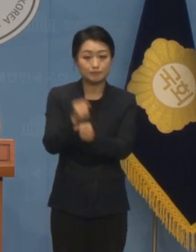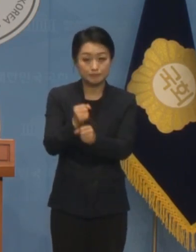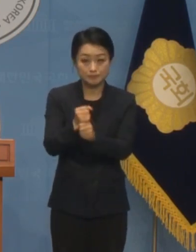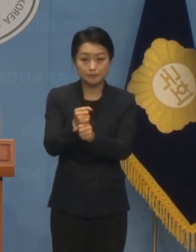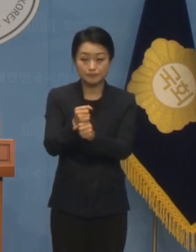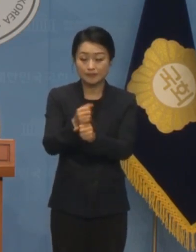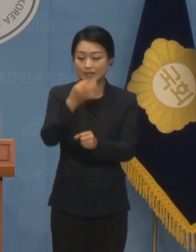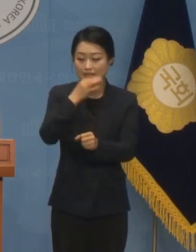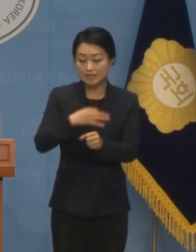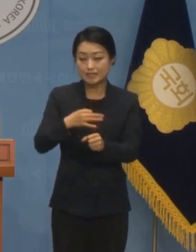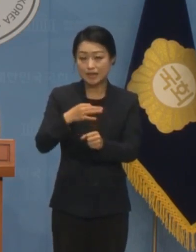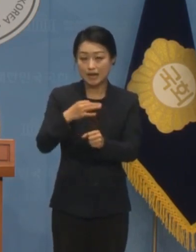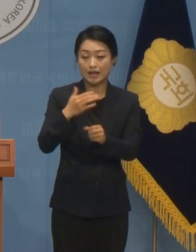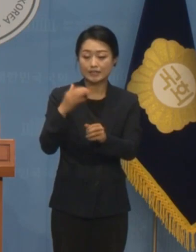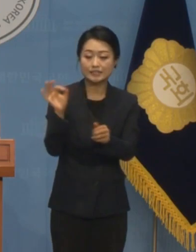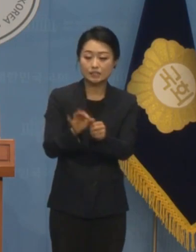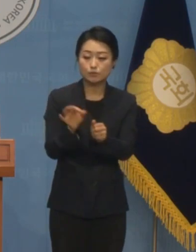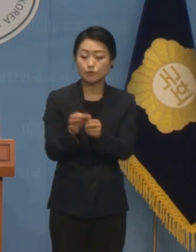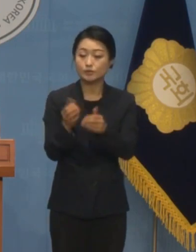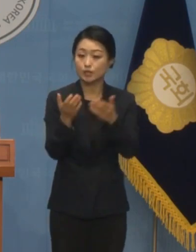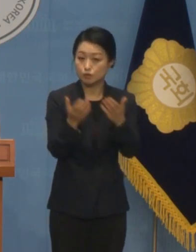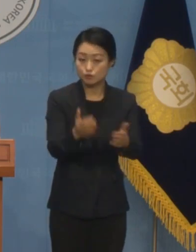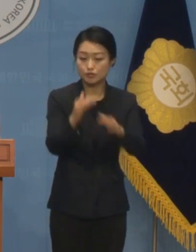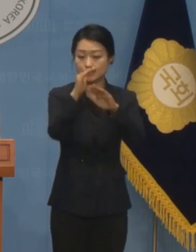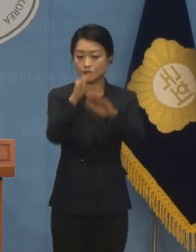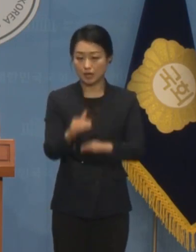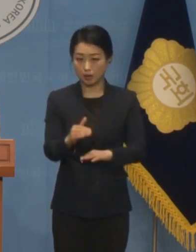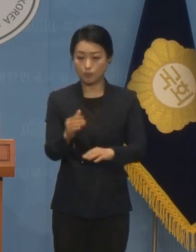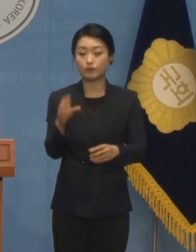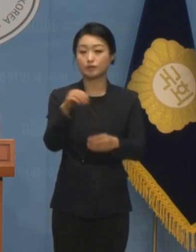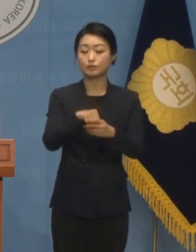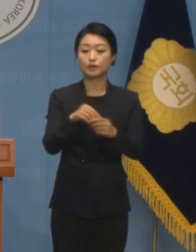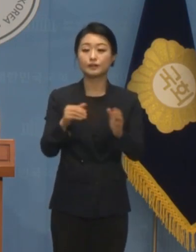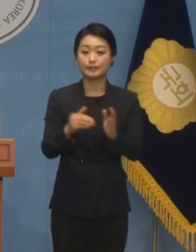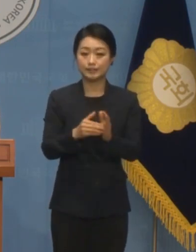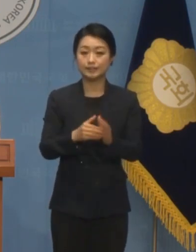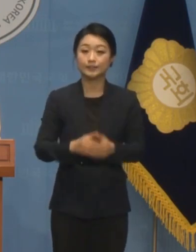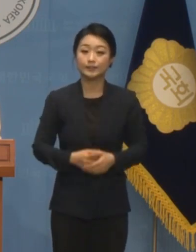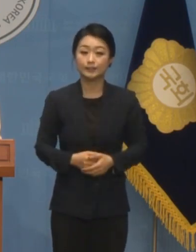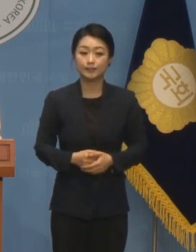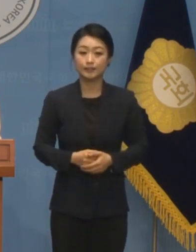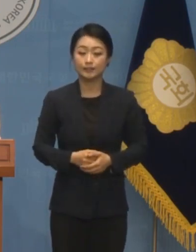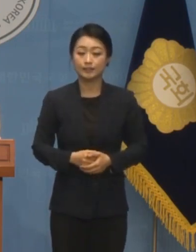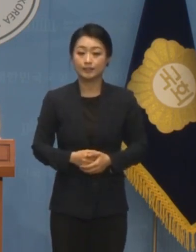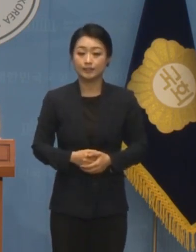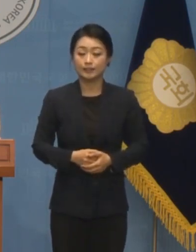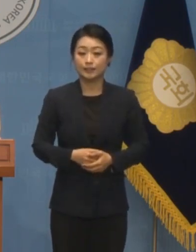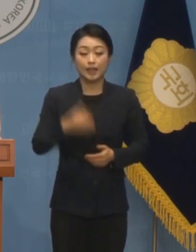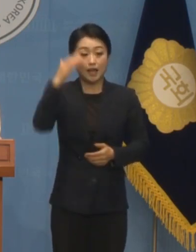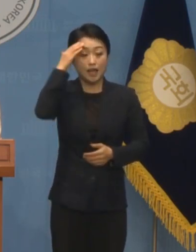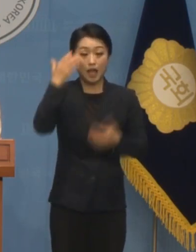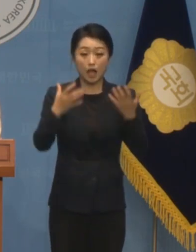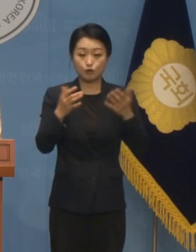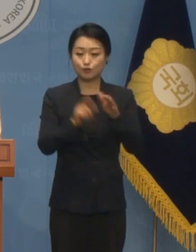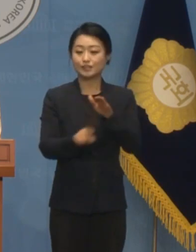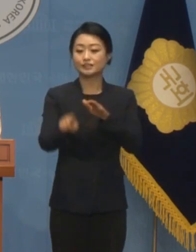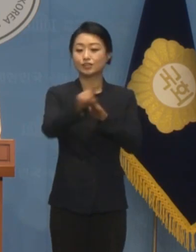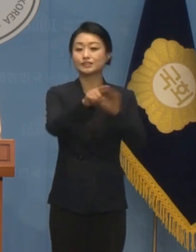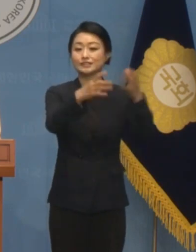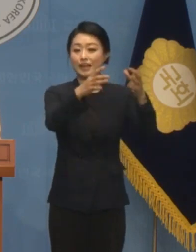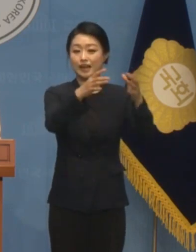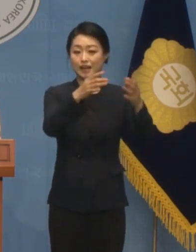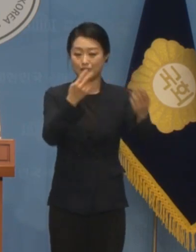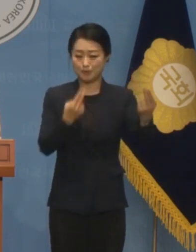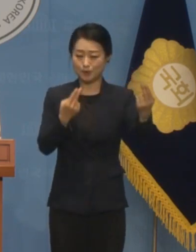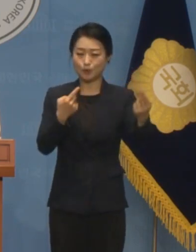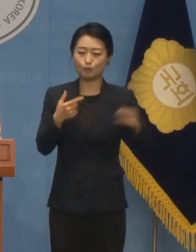시 이자 비용 등의 지원을 주요 내용으로 하고 있습니다. 이미 우리나라는 선진국들에 비해